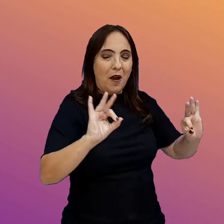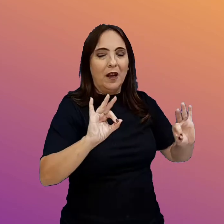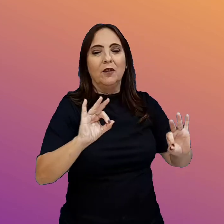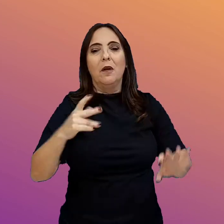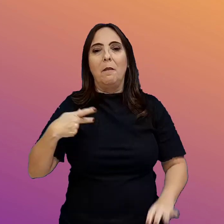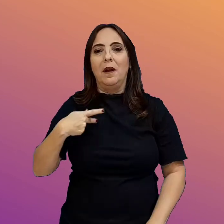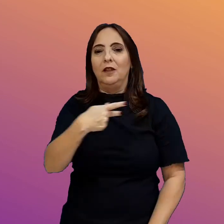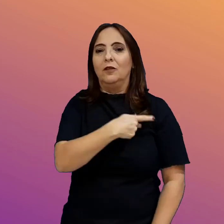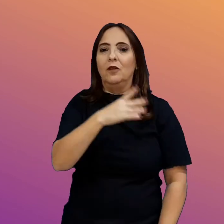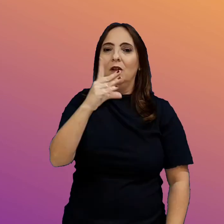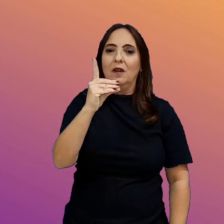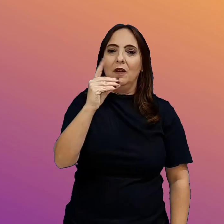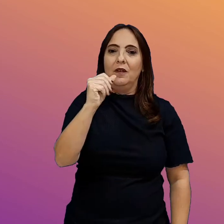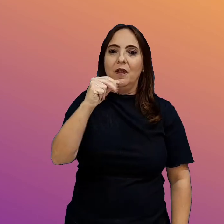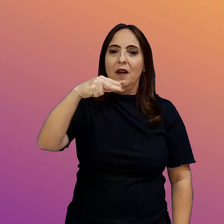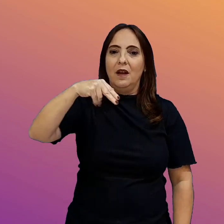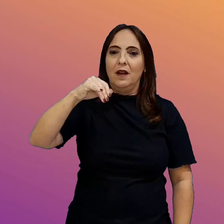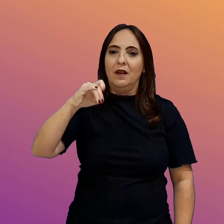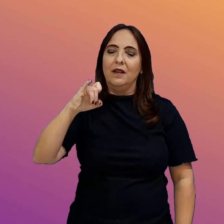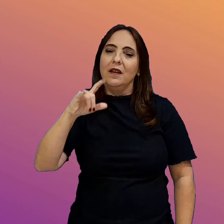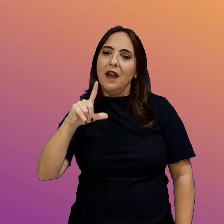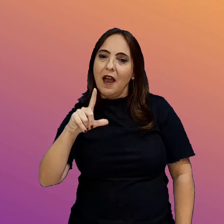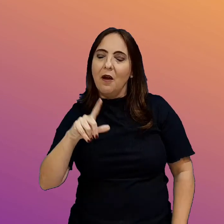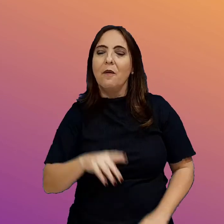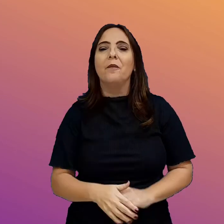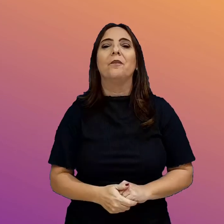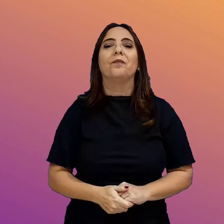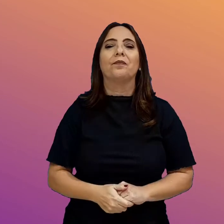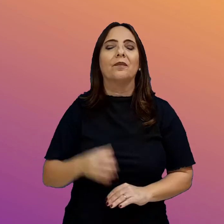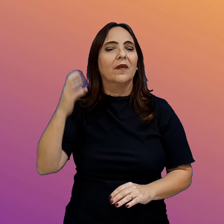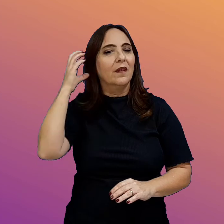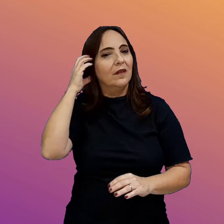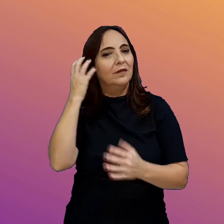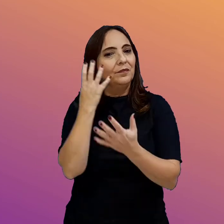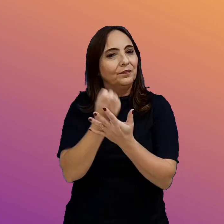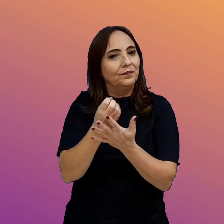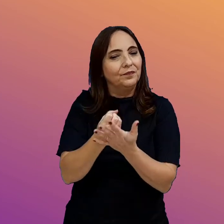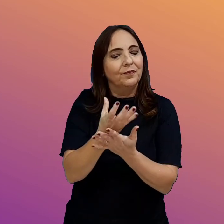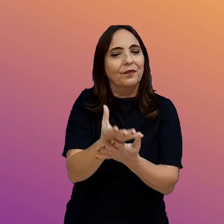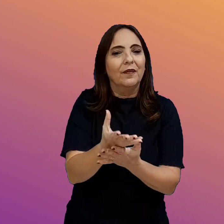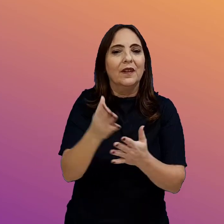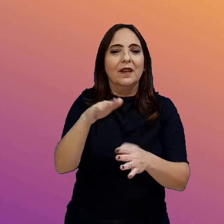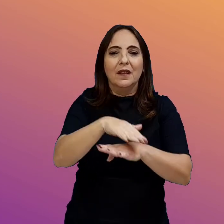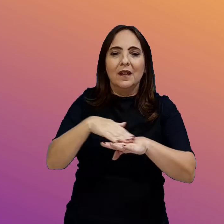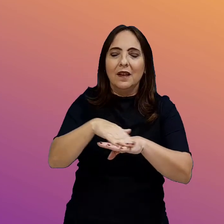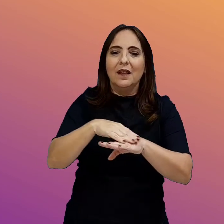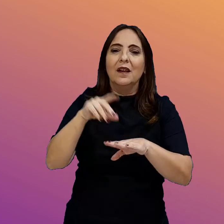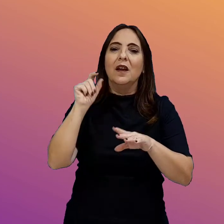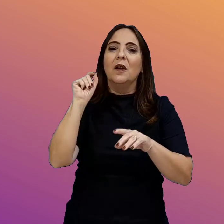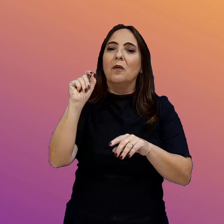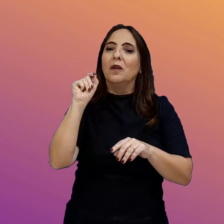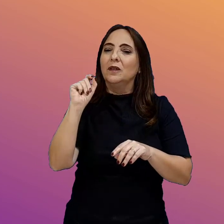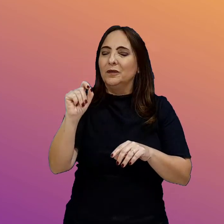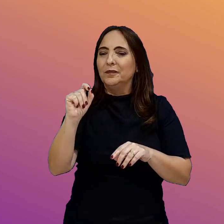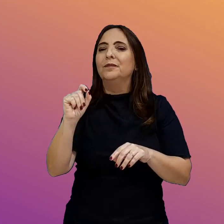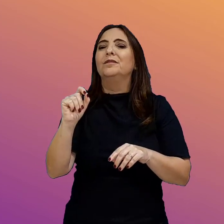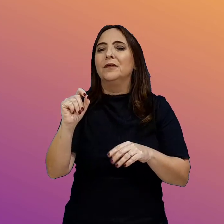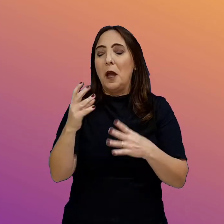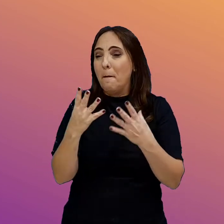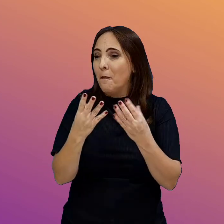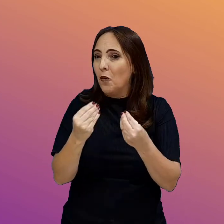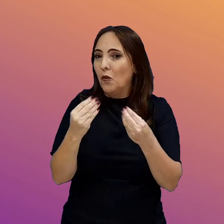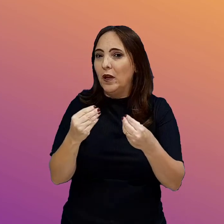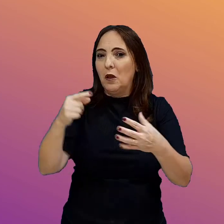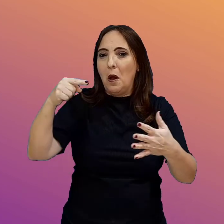Pastor Daniel, suas últimas palavras para o pessoal que está ouvindo nosso podcast. Esse assunto, ele, como você falou, ele rende muita